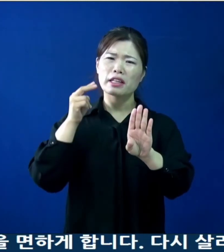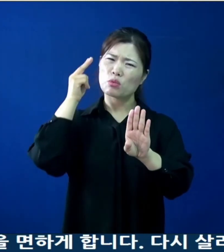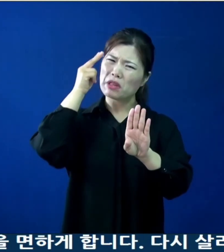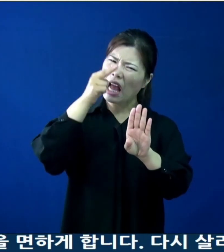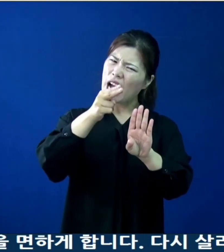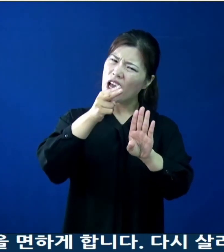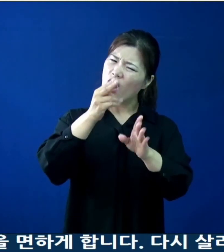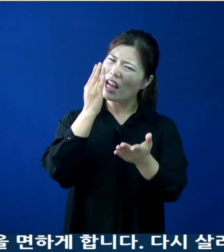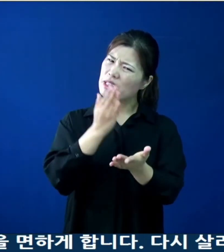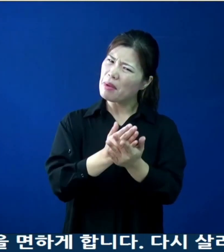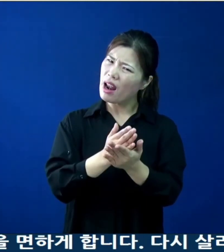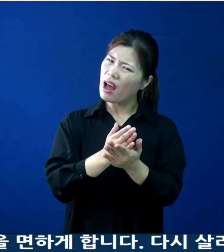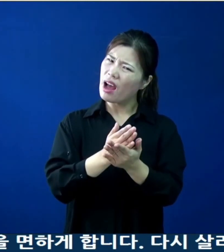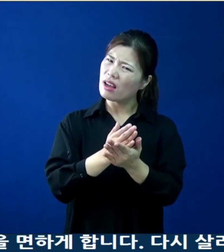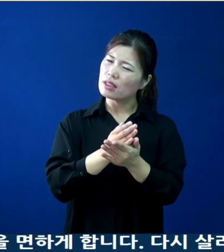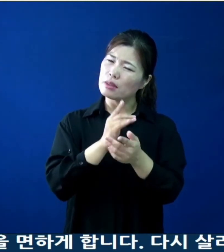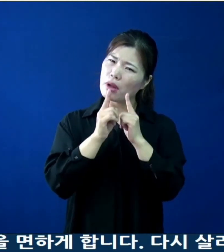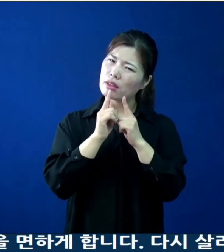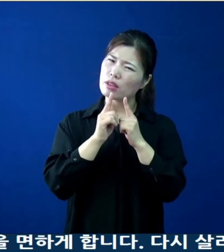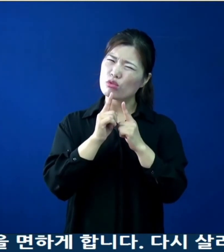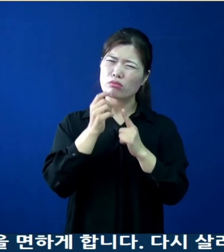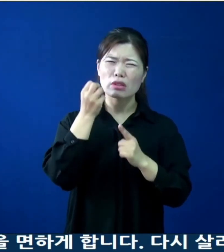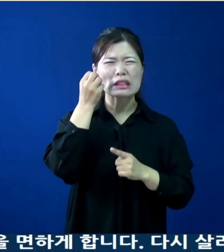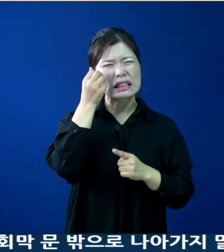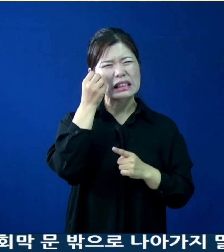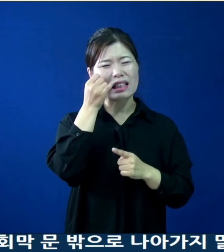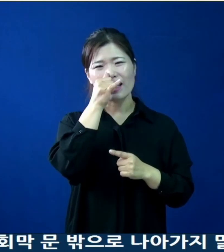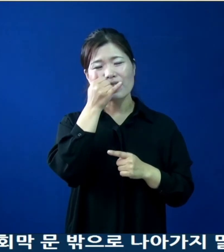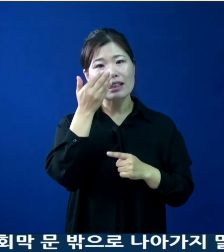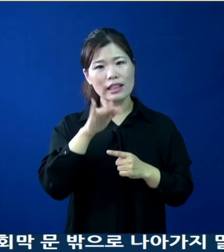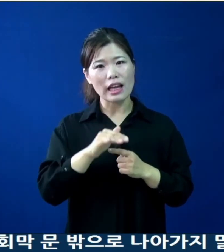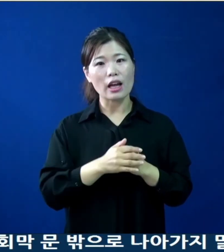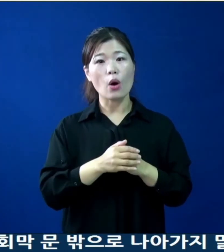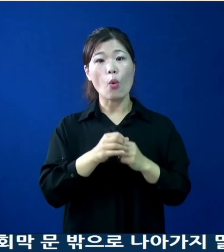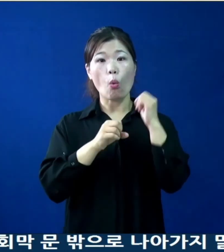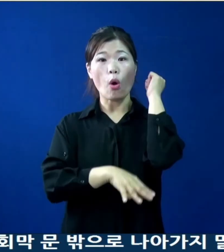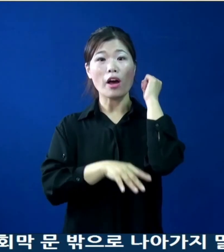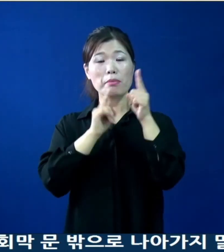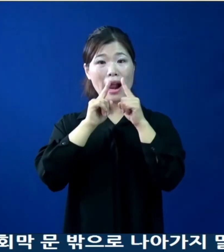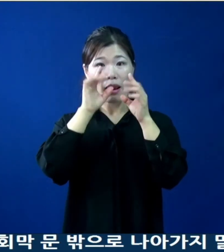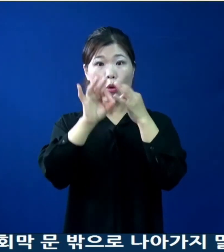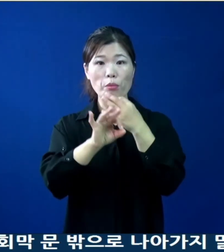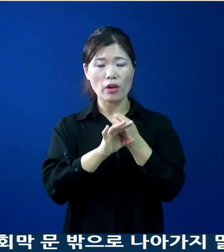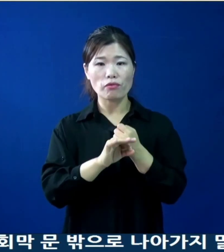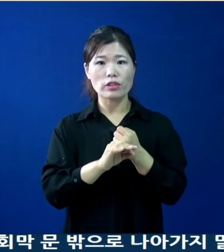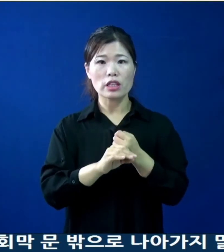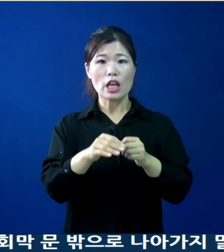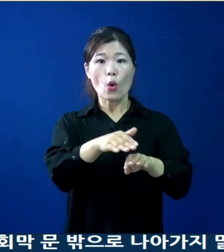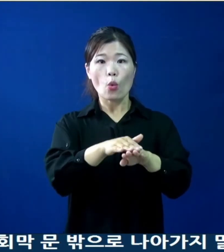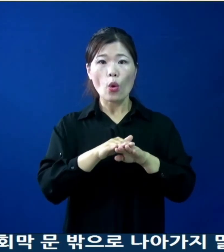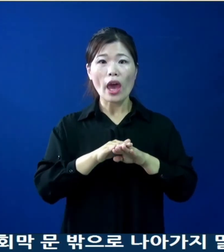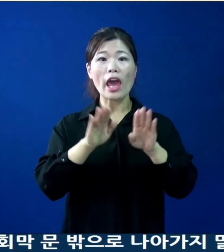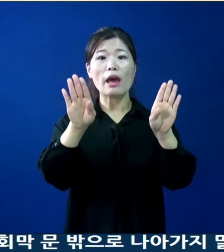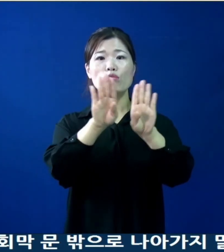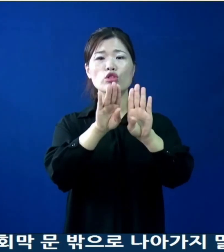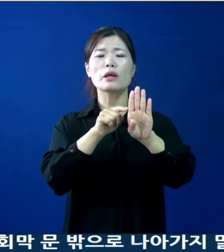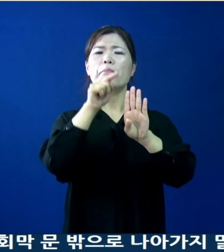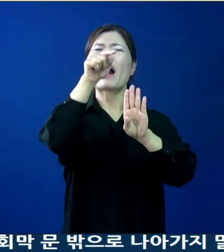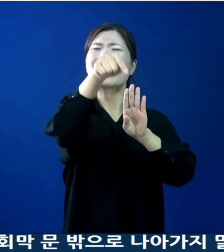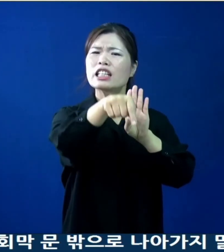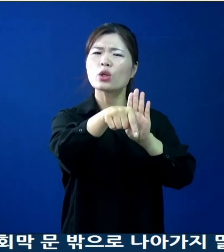오는데 원어를 몇 번 확실히 읽고 정리해 보니까 반대예요. 회막 문 밖으로 나가지 말라는